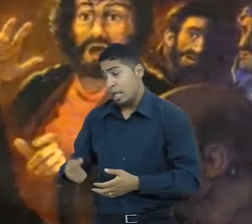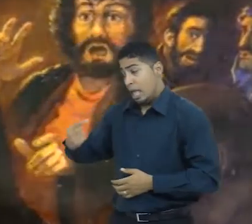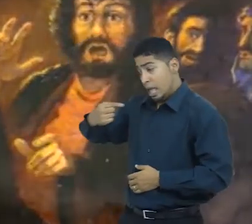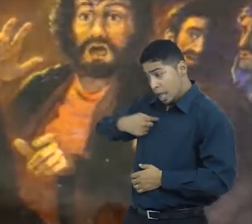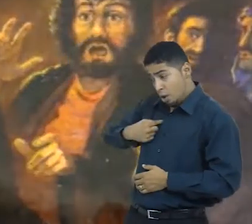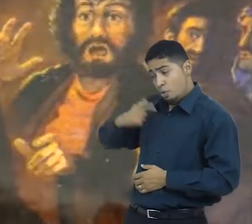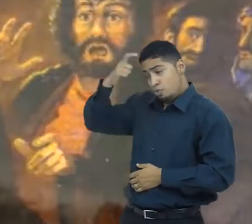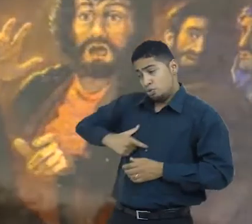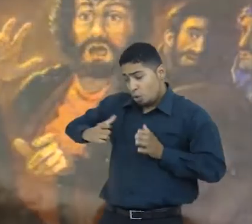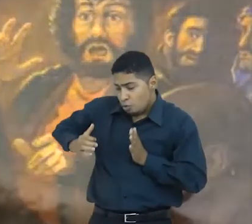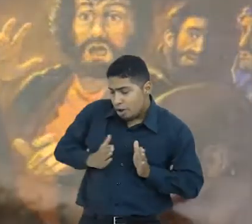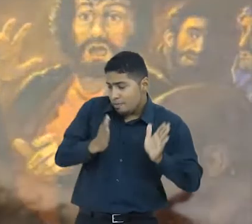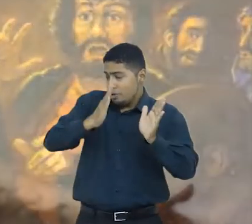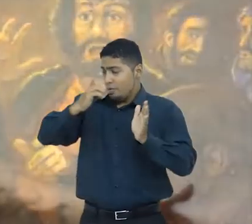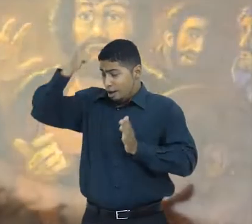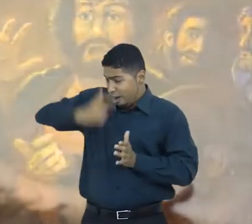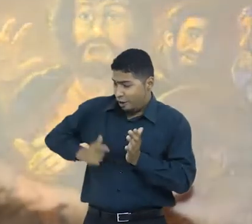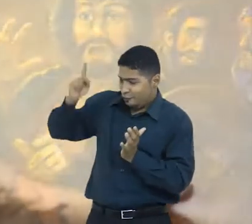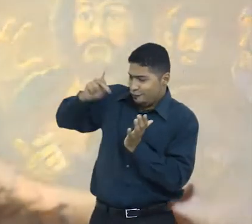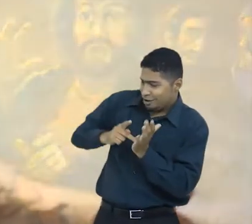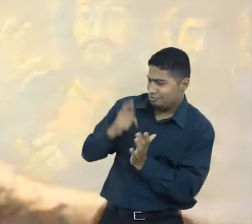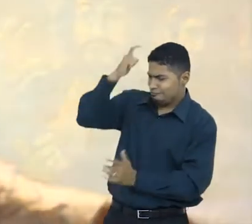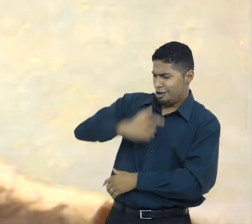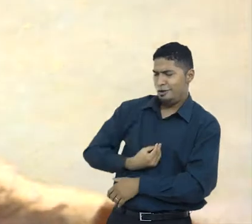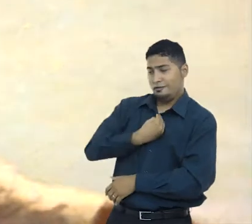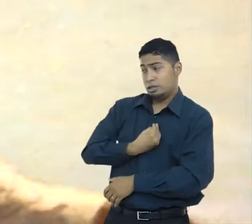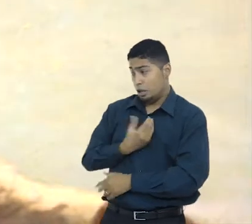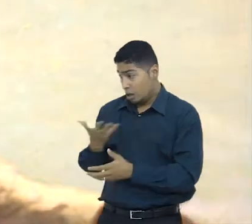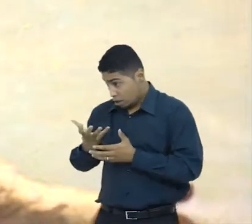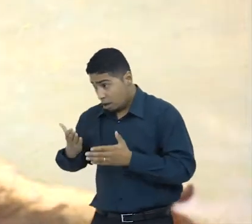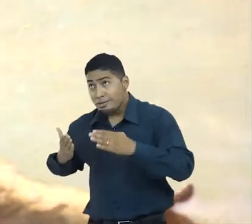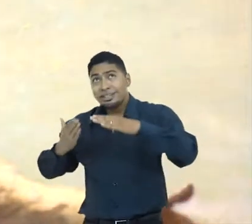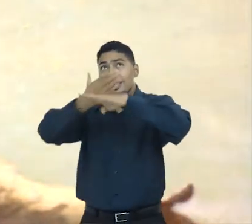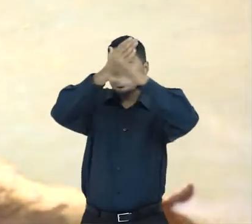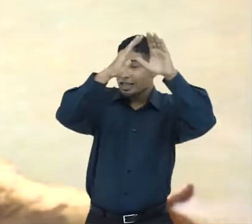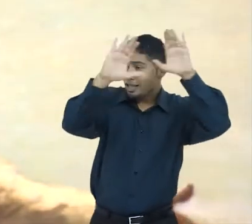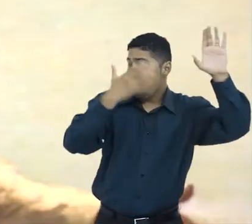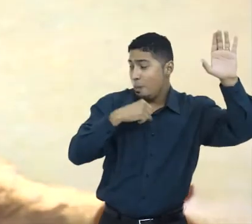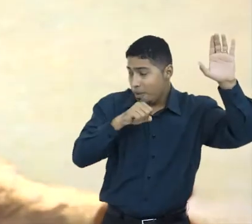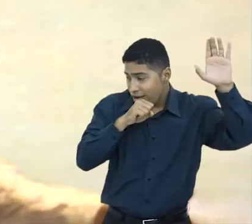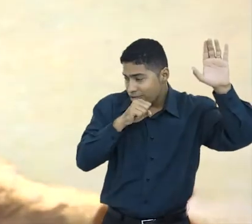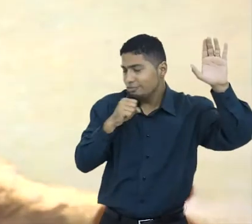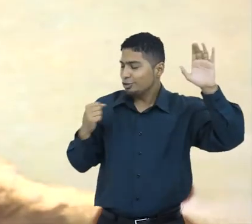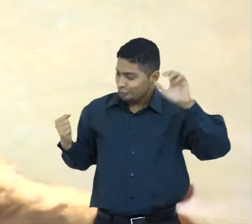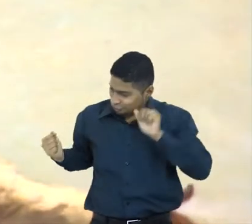Jesus respondeu: Eu sou o caminho, a verdade e a vida. Ninguém vem ao Pai a não ser por